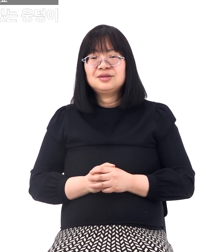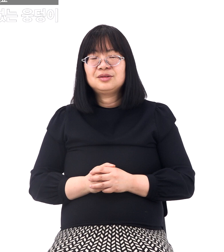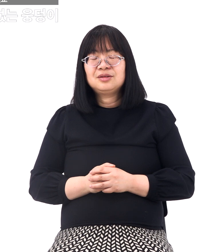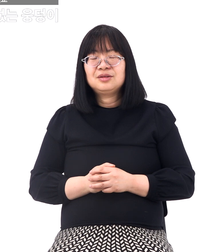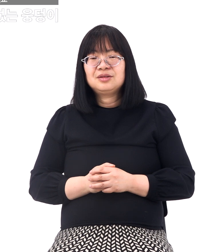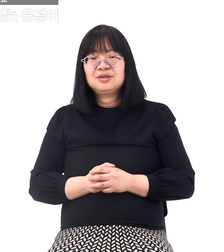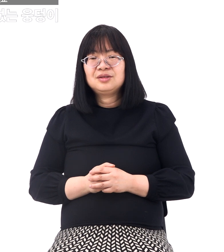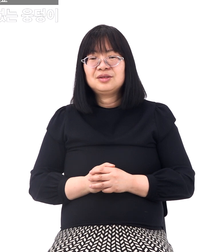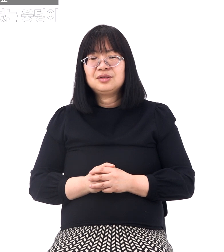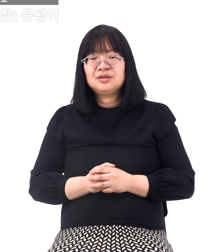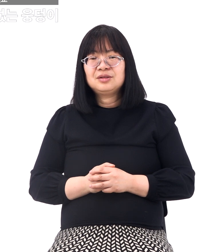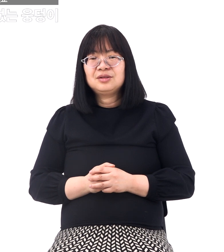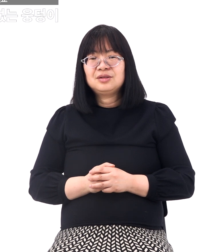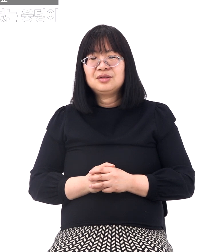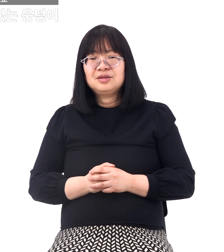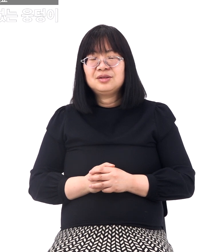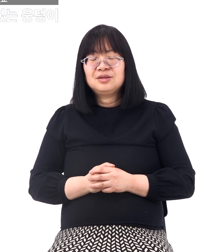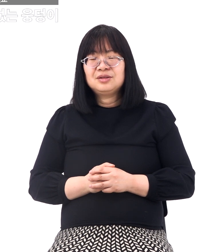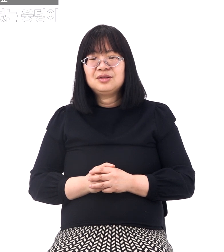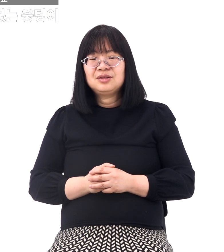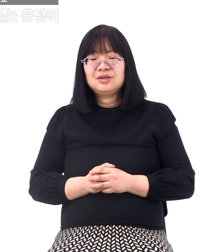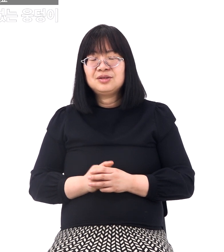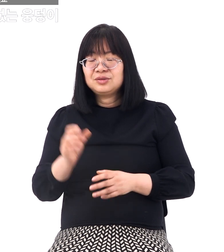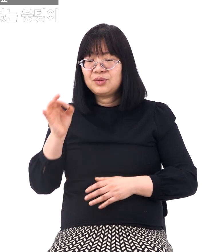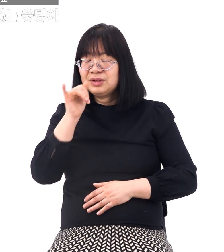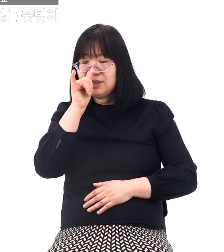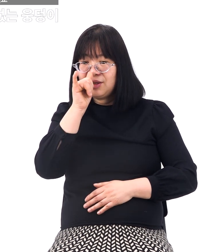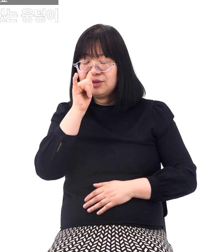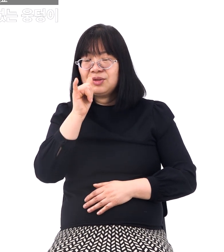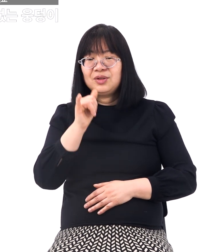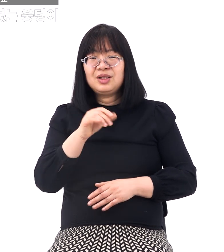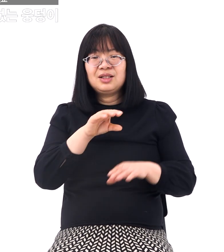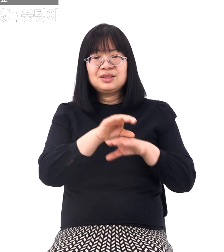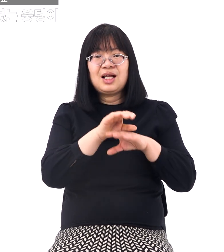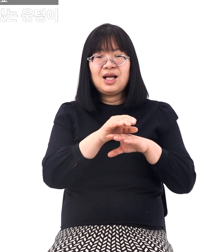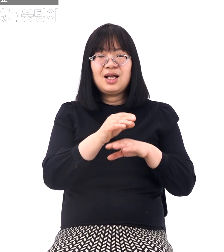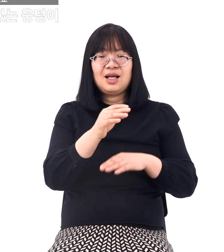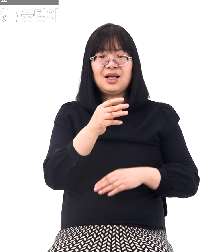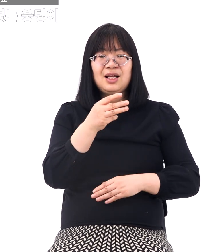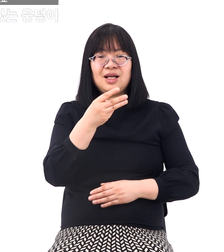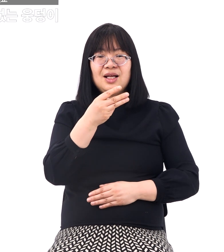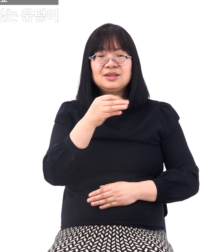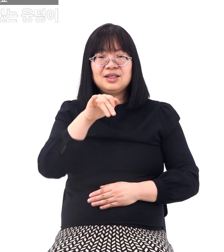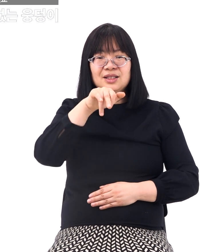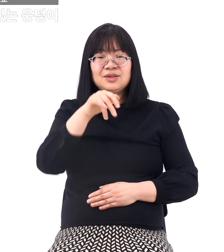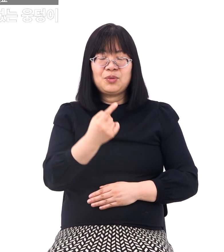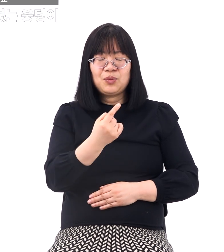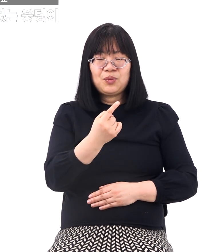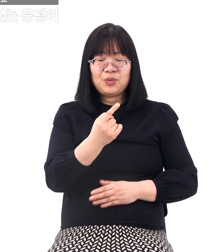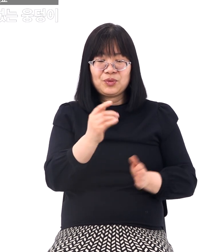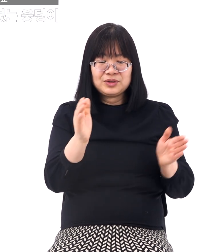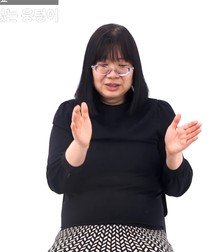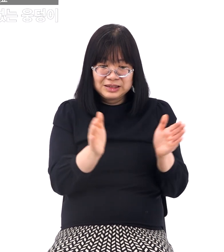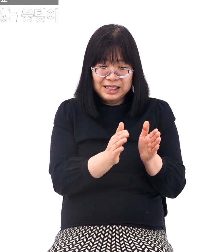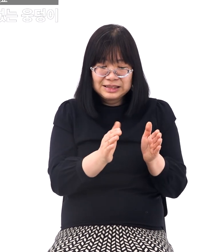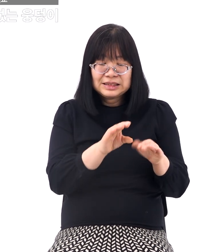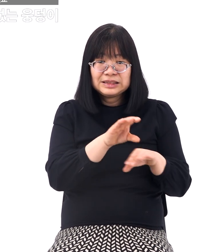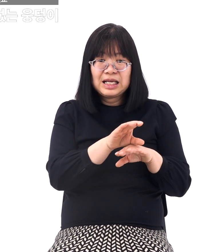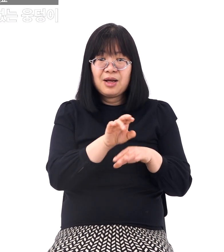차도 돈이 있어도 겸손하게 티코 같은 거 타고 다니고, 마티즈 같은 거,